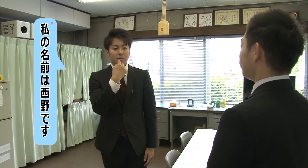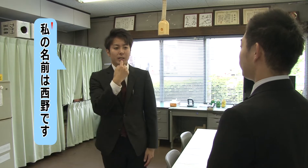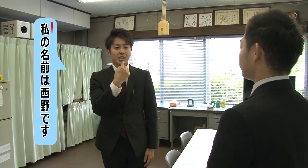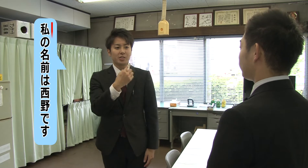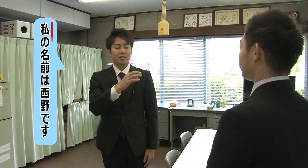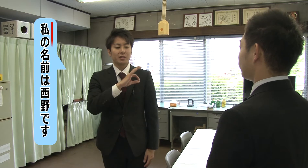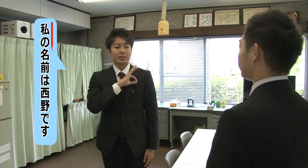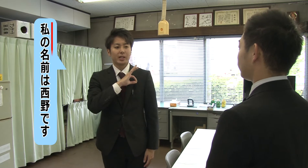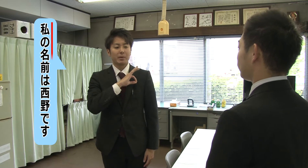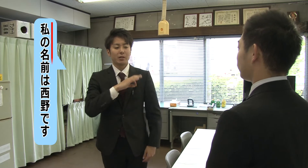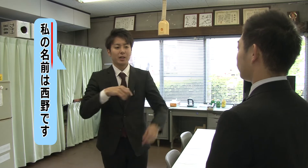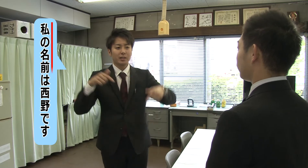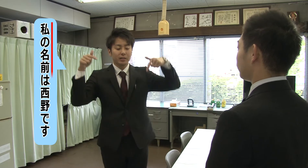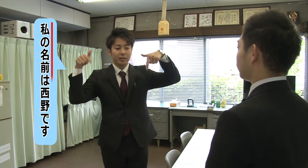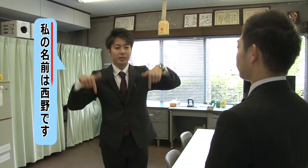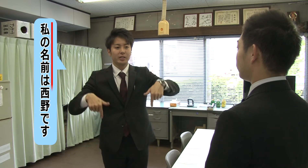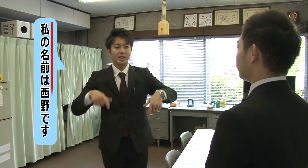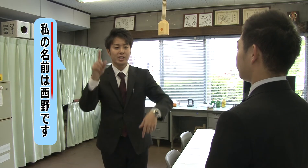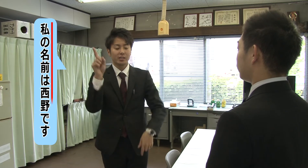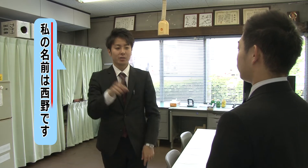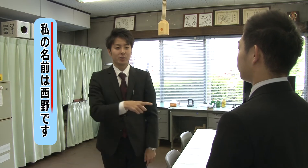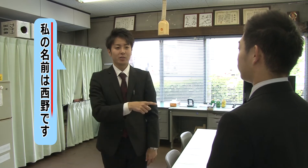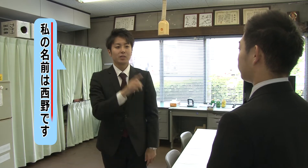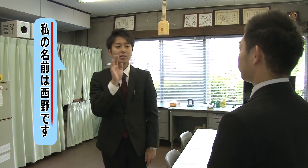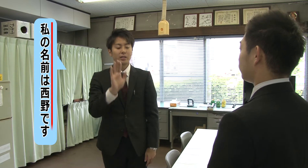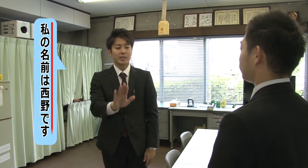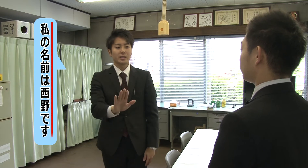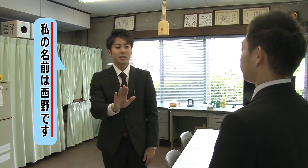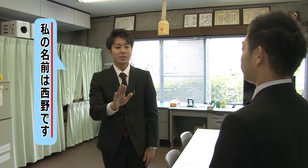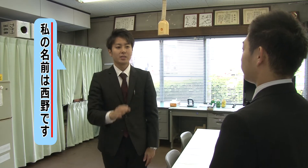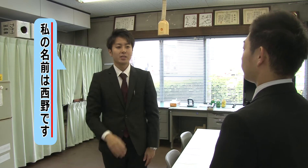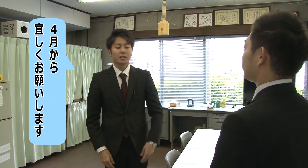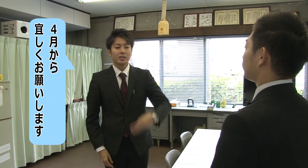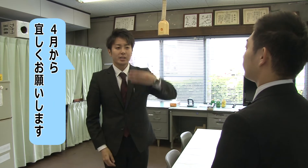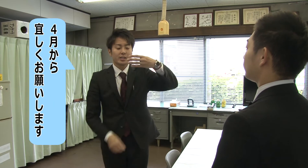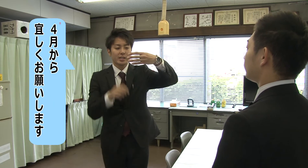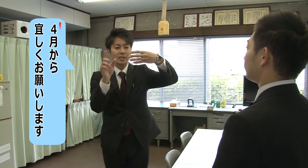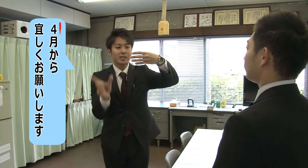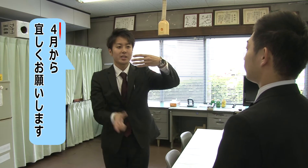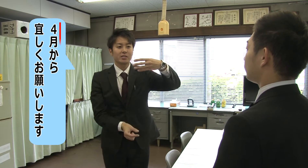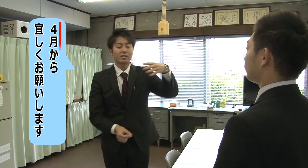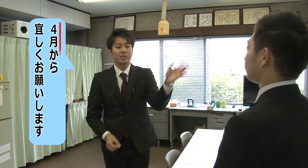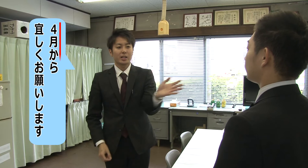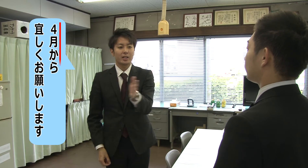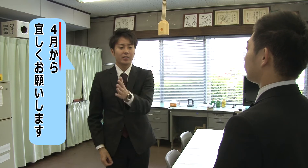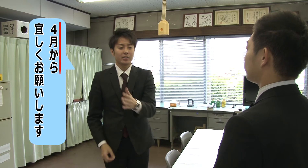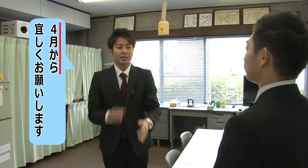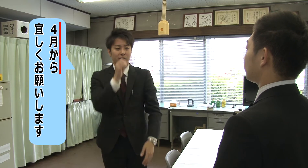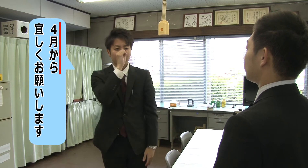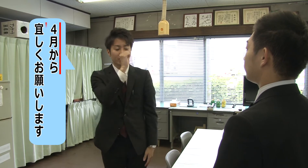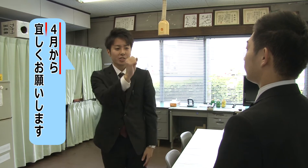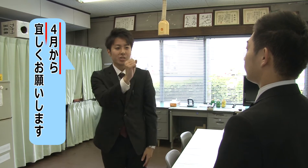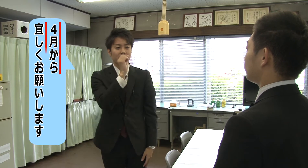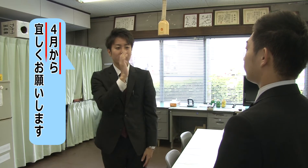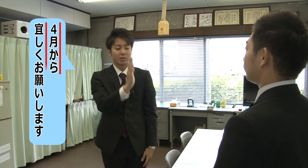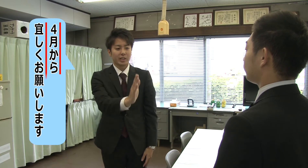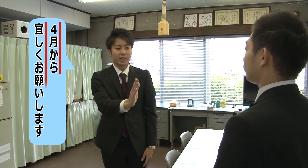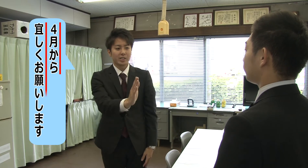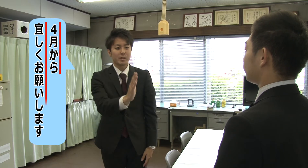私の名前は西野です。4月からよろしくお願いします。